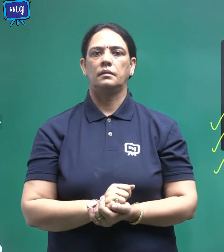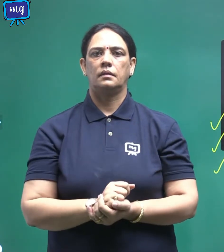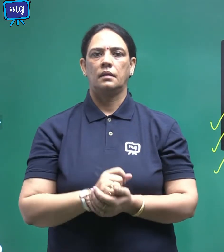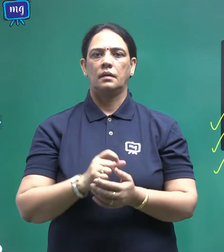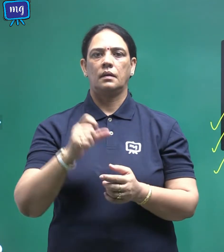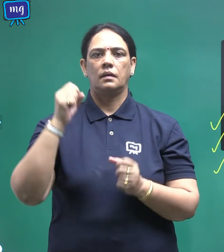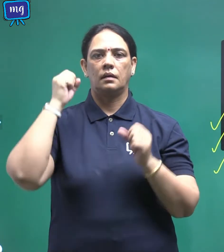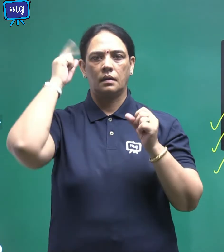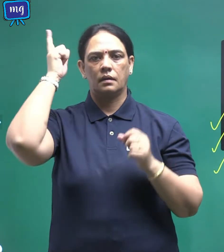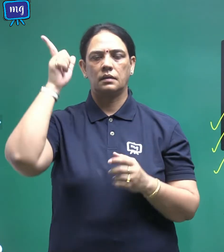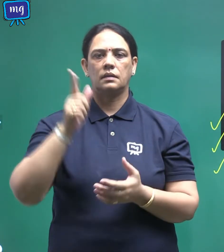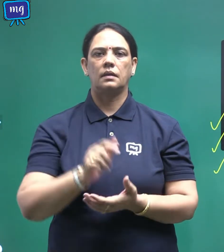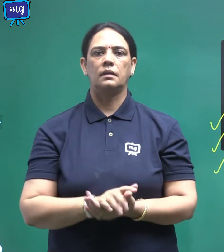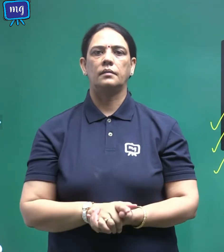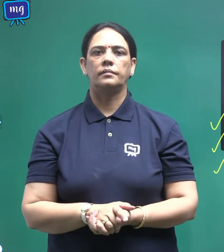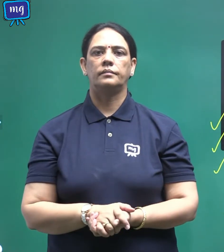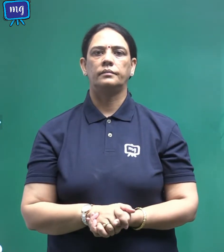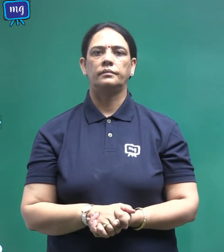समझ आ गया?